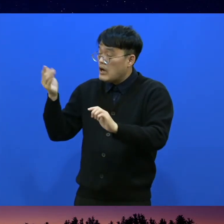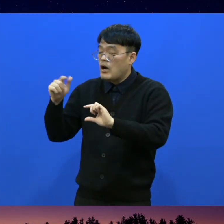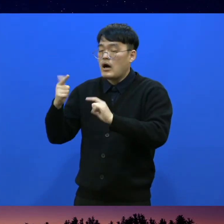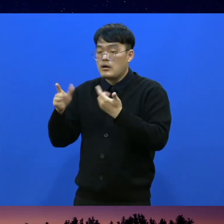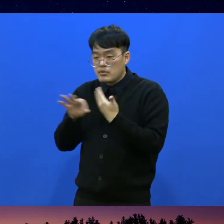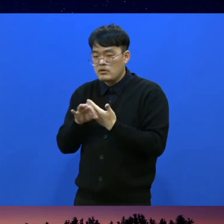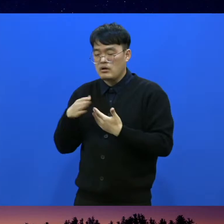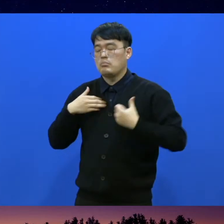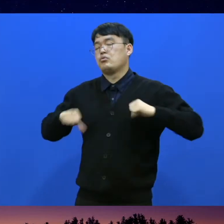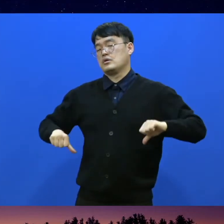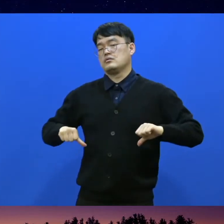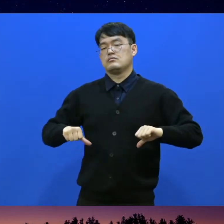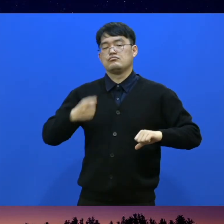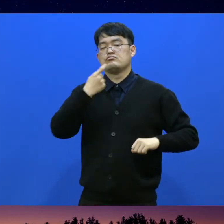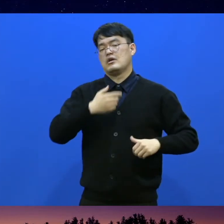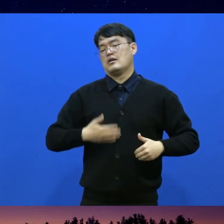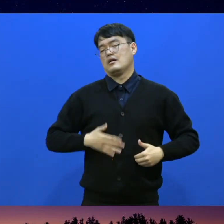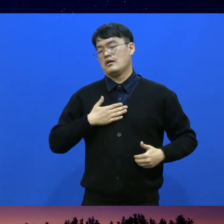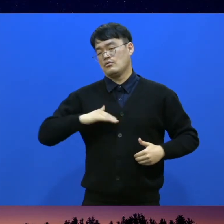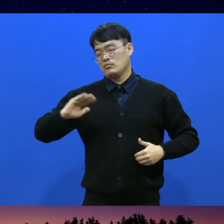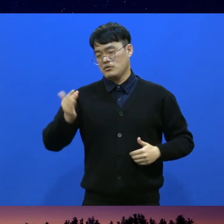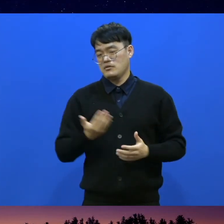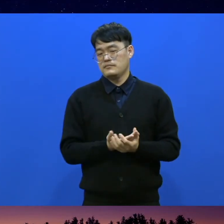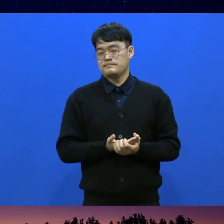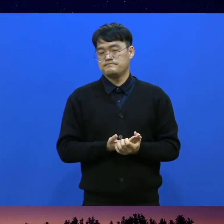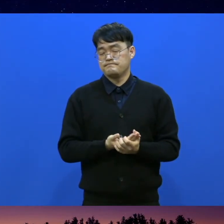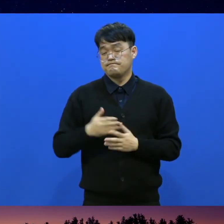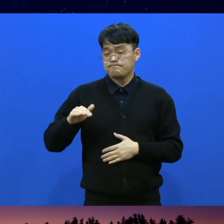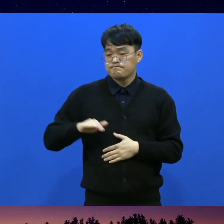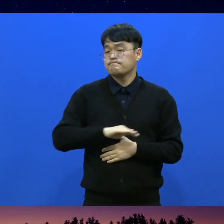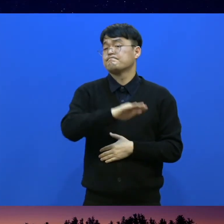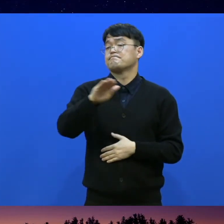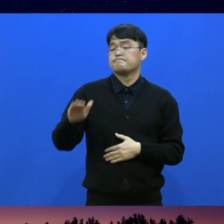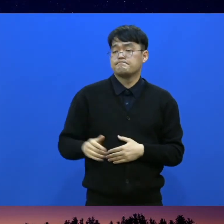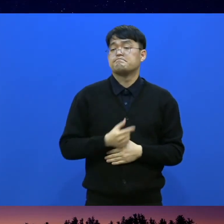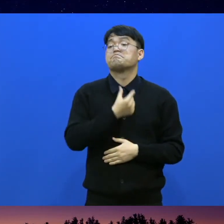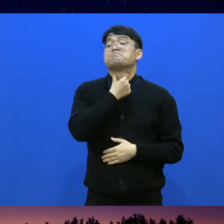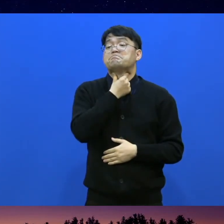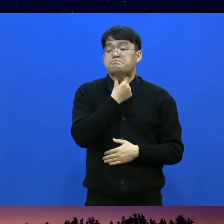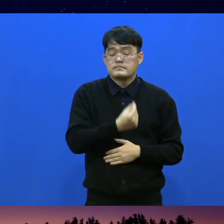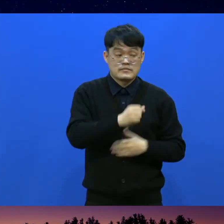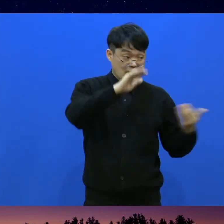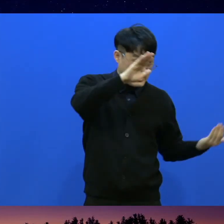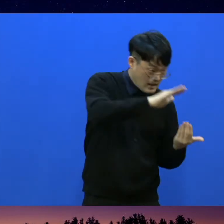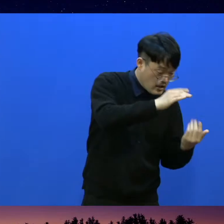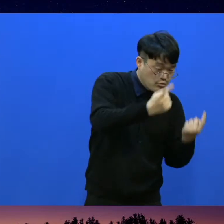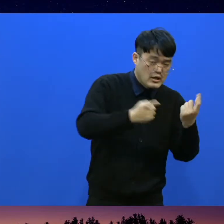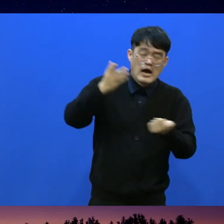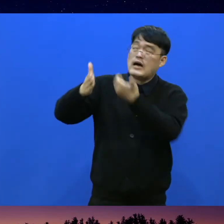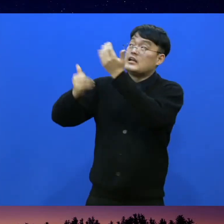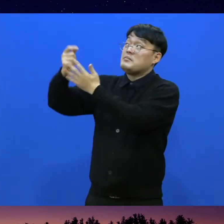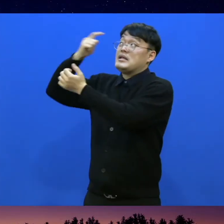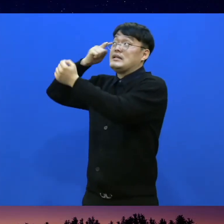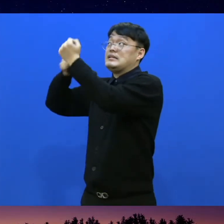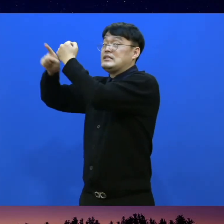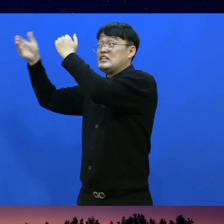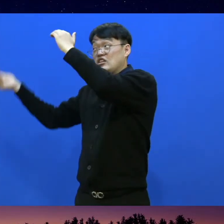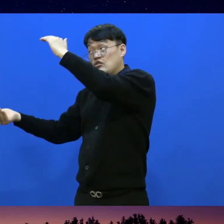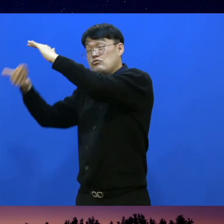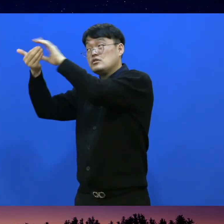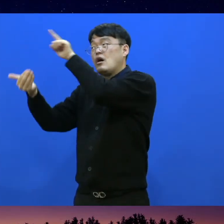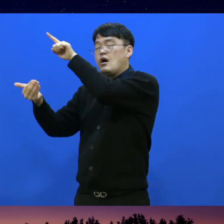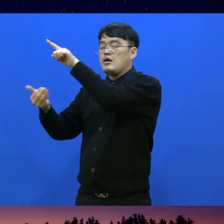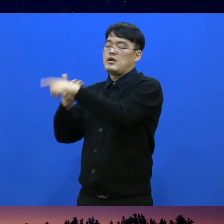원함보다 더 높은 가치이기 때문에 우리가 원하는 것이 이루어지는 것보다 하나님의 뜻이 이루어지는 것이 우리에게 복이기